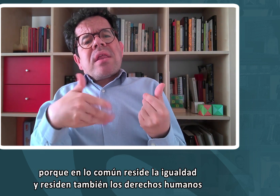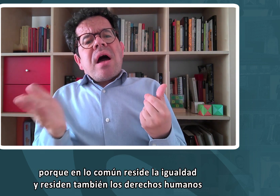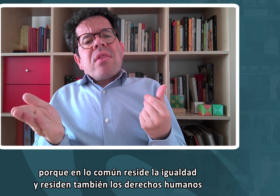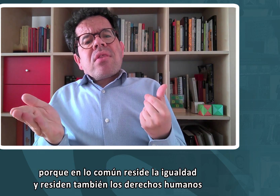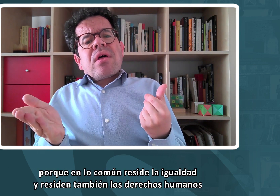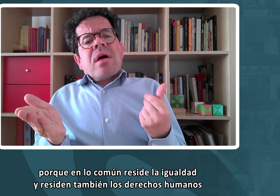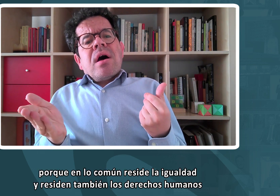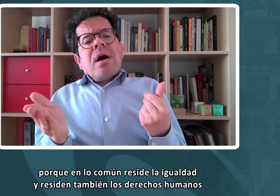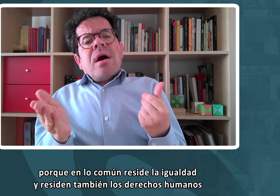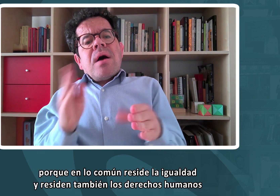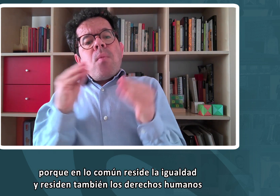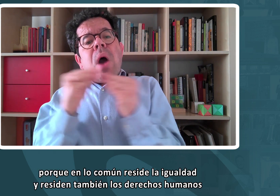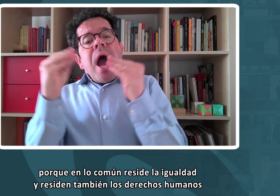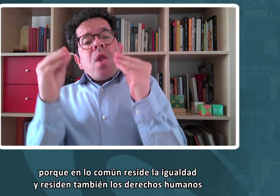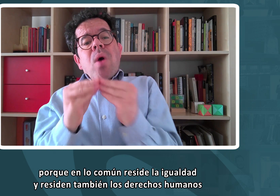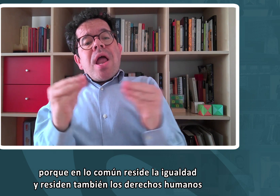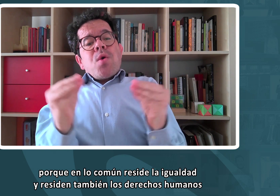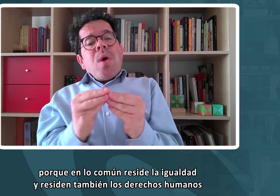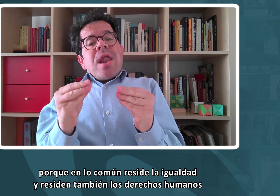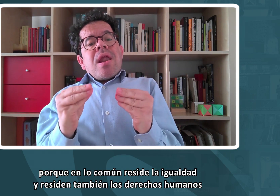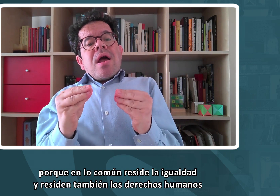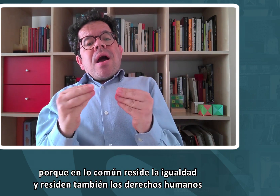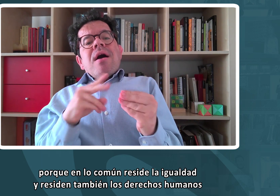Porque en lo común reside la igualdad y residen también